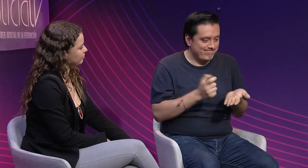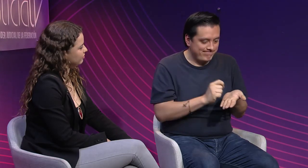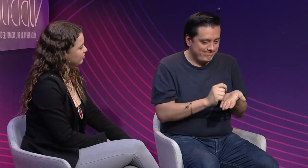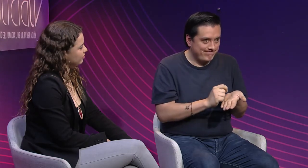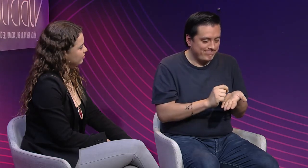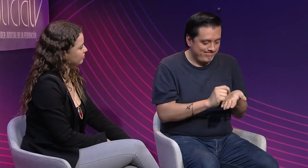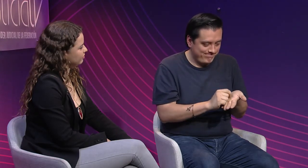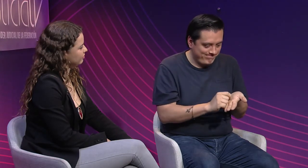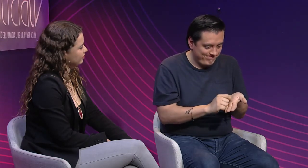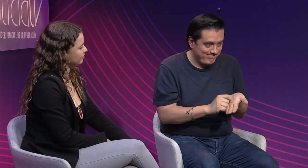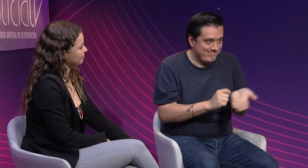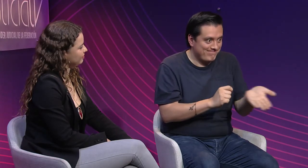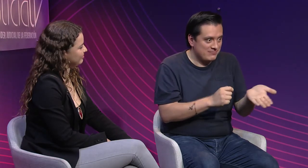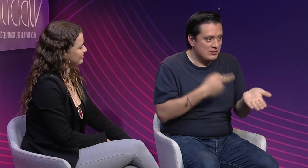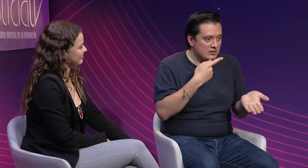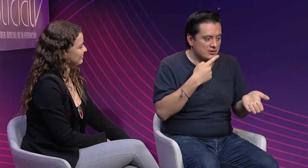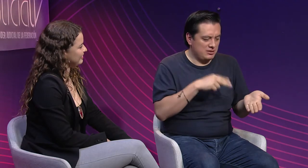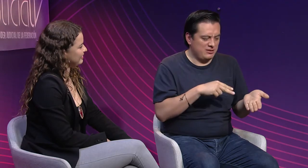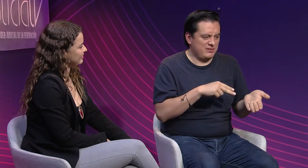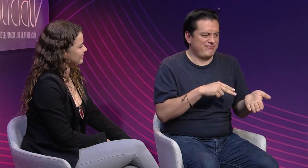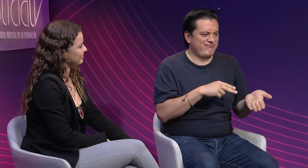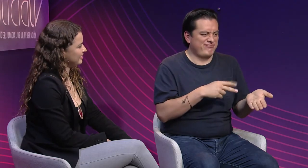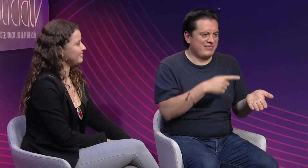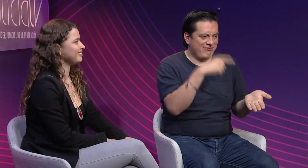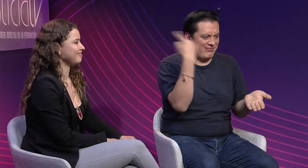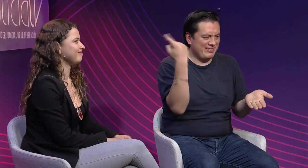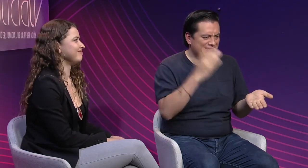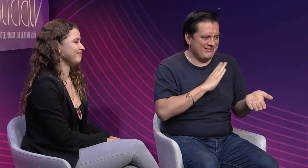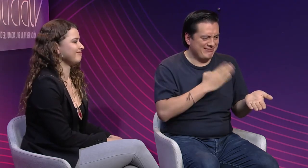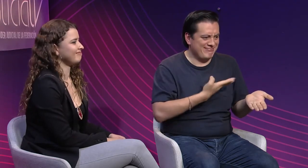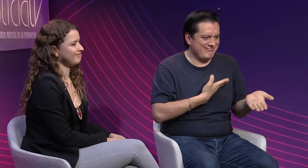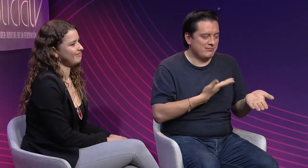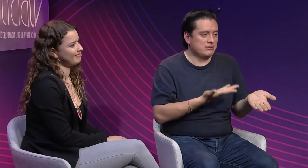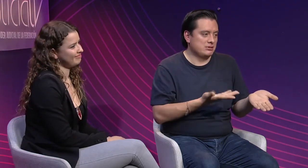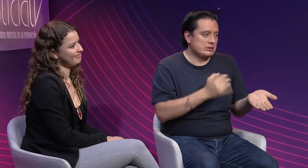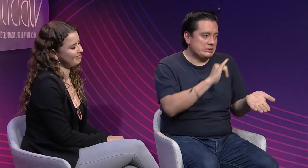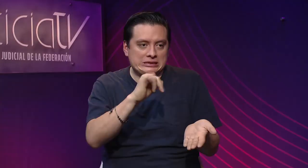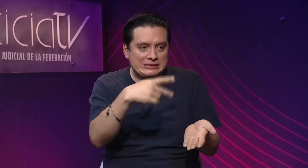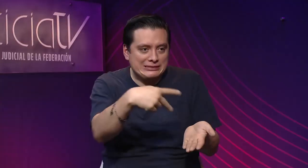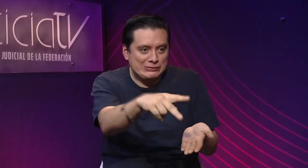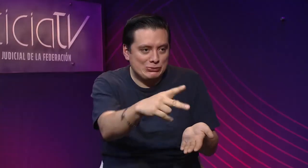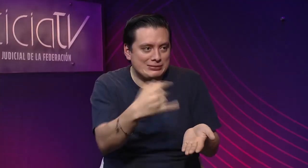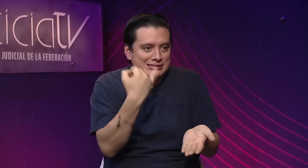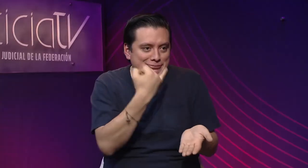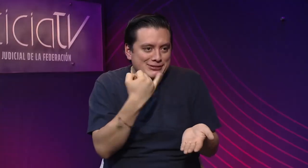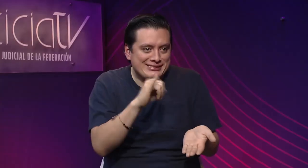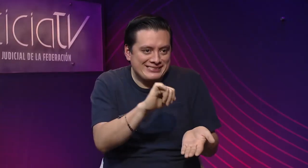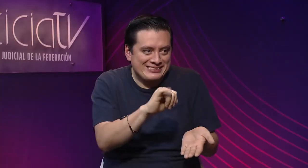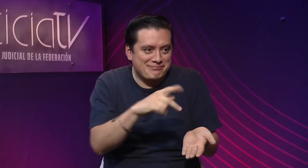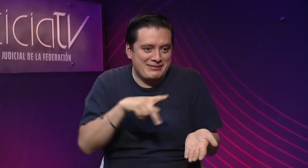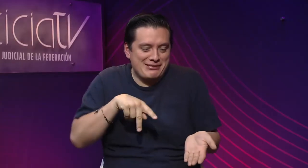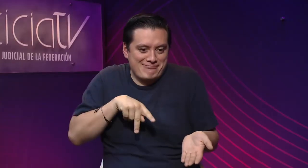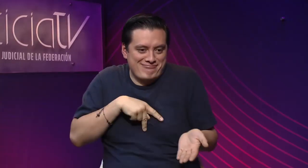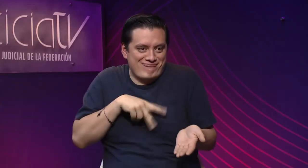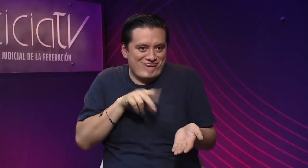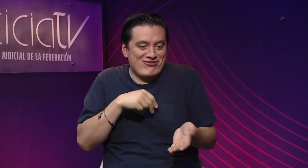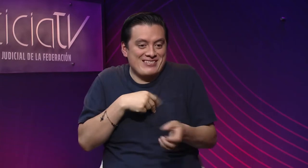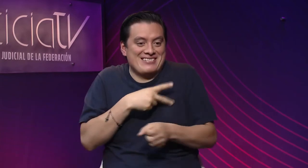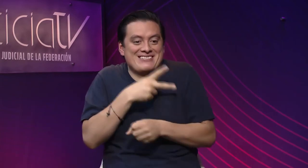contextos se escriben de otra. Y escribir es tan complejo, tienes que pensarlo tanto, y terminas escribiéndolo y dices, y lo